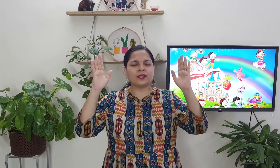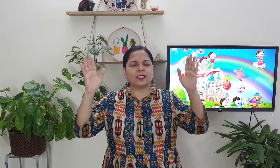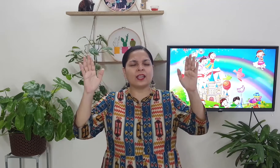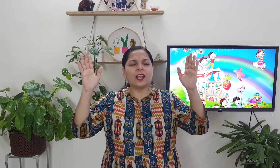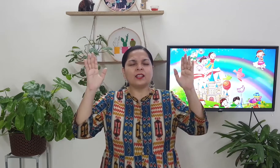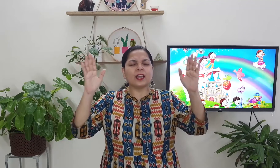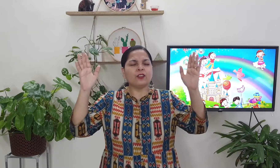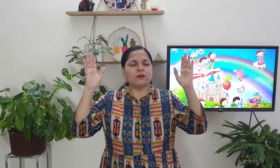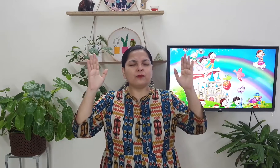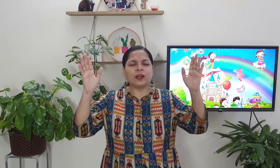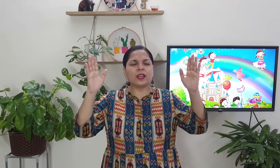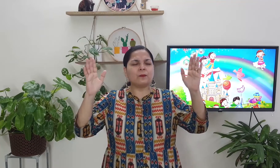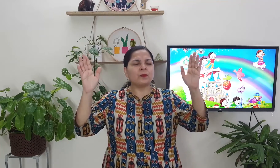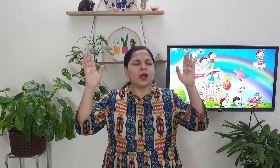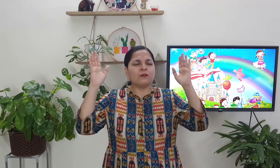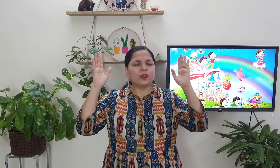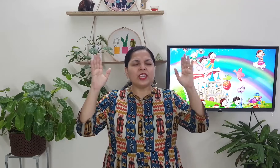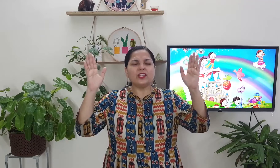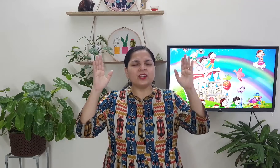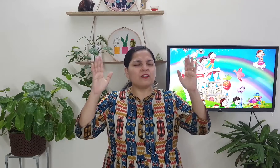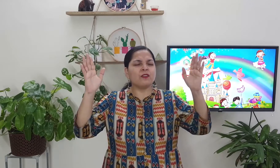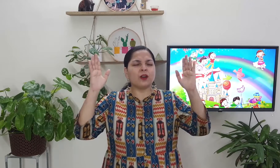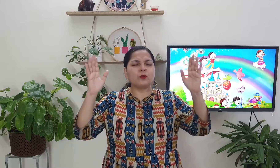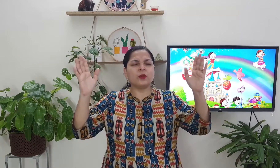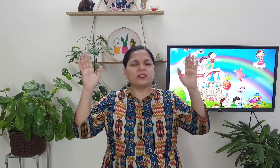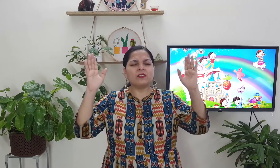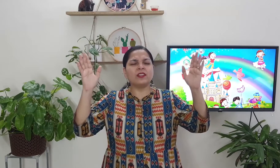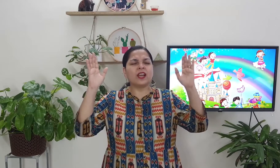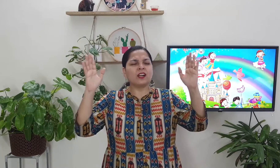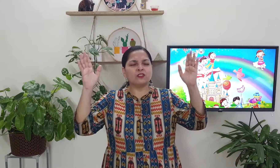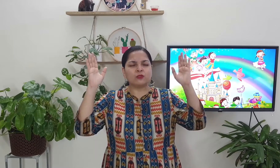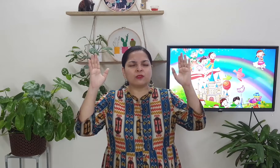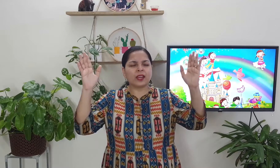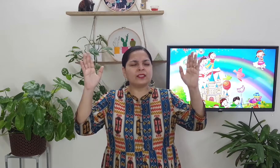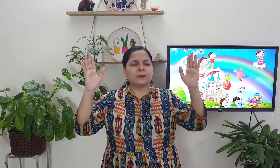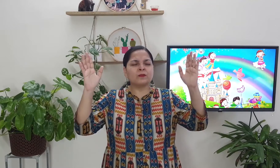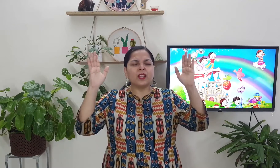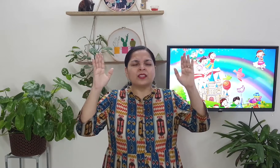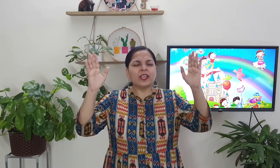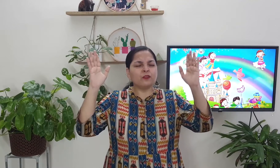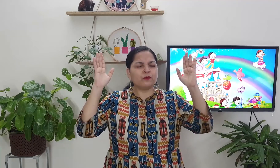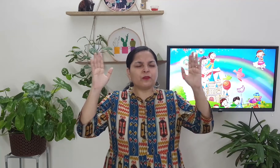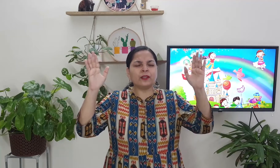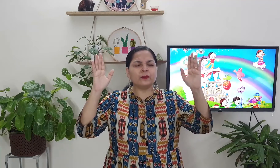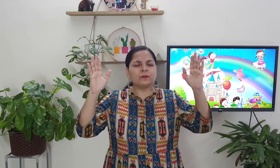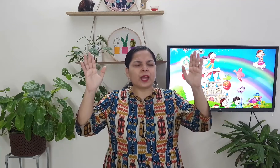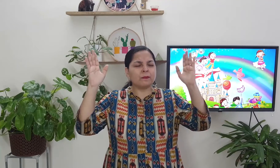அப்பா பிதாவே. அவர்கள் திவ்ய பாதுகாப்பில் இருக்கிறார்கள். சாத்தானுக்கு அவர்கள் மேல் வல்லமை